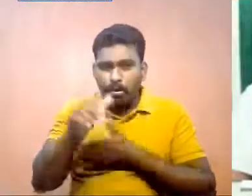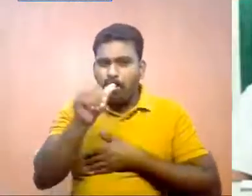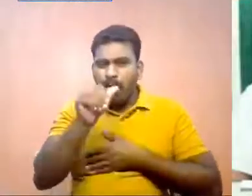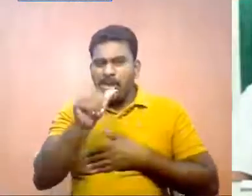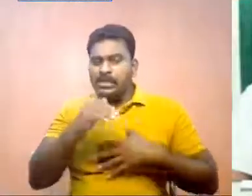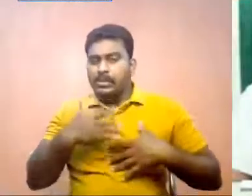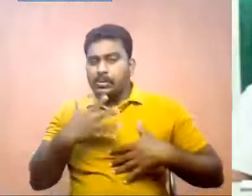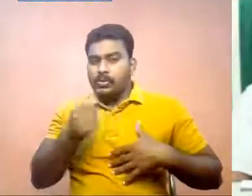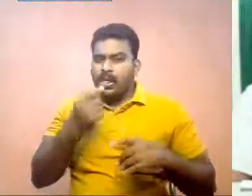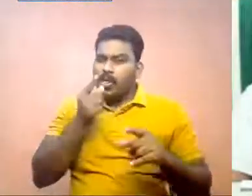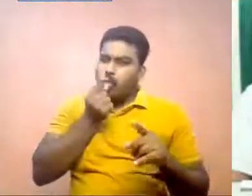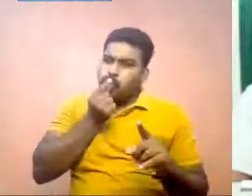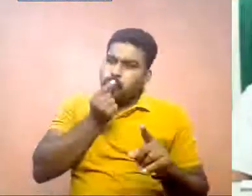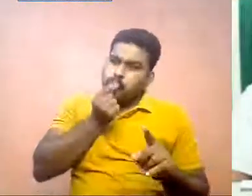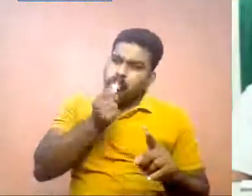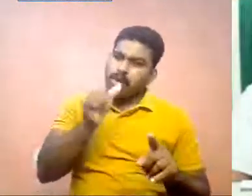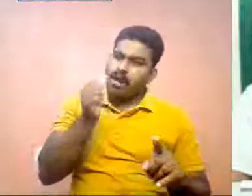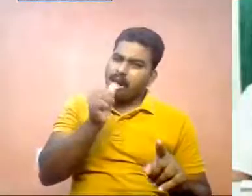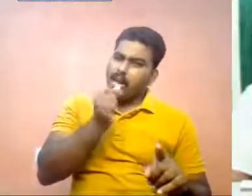മദ്യത്തിനടിപ്പെട്ടവർക്ക്